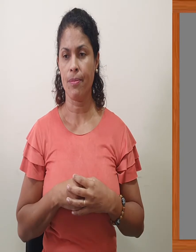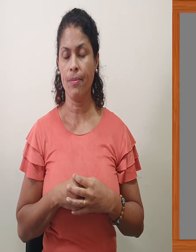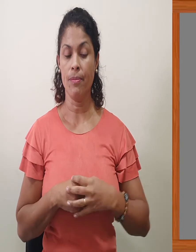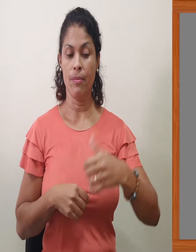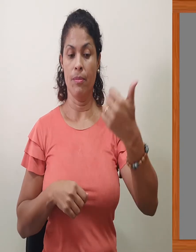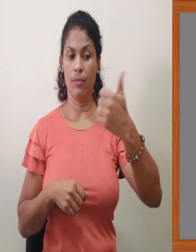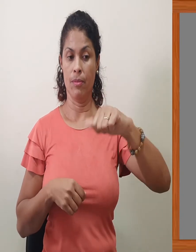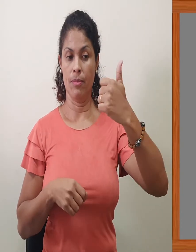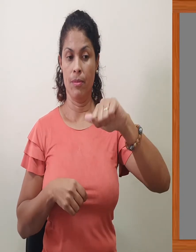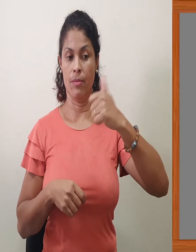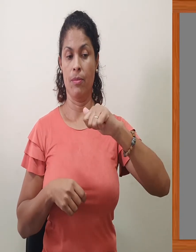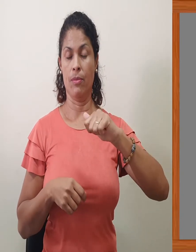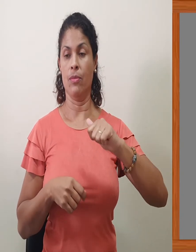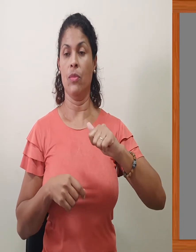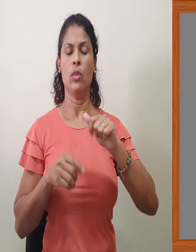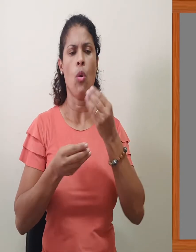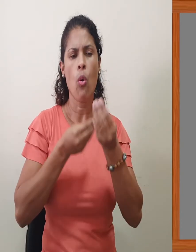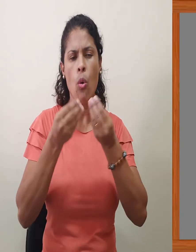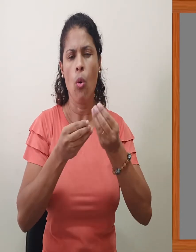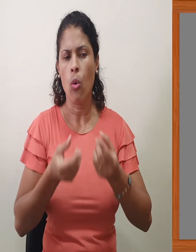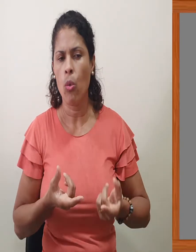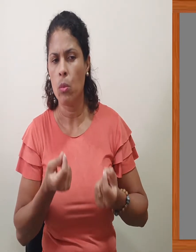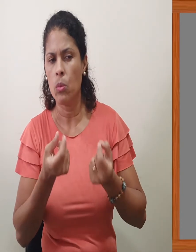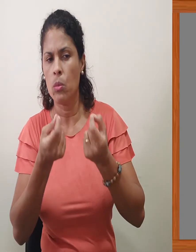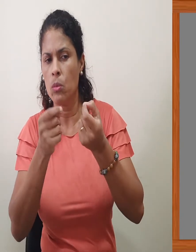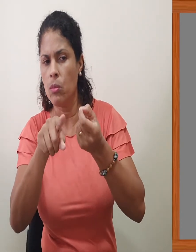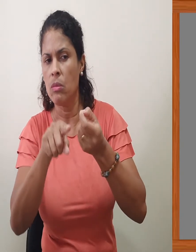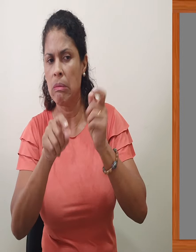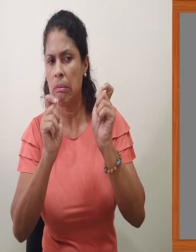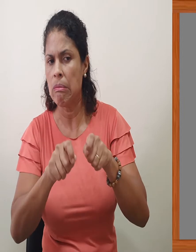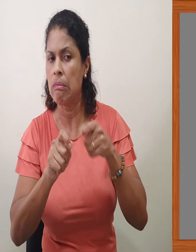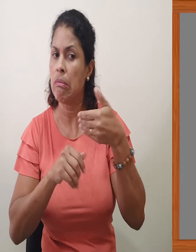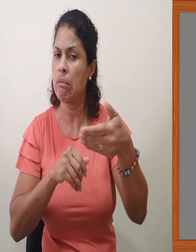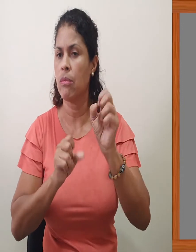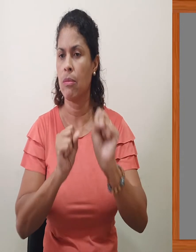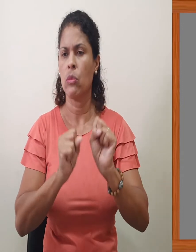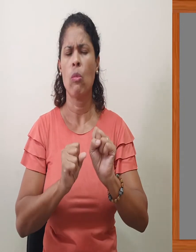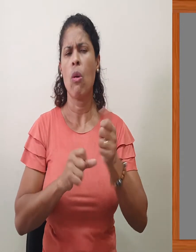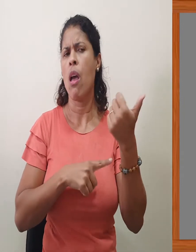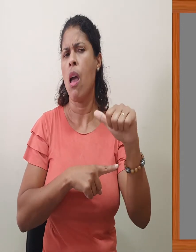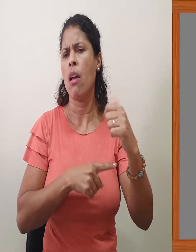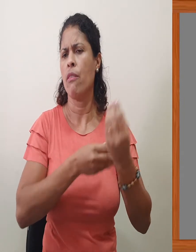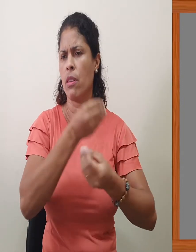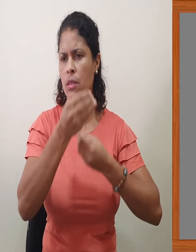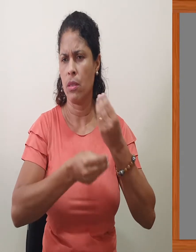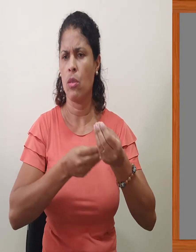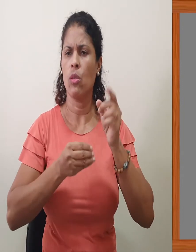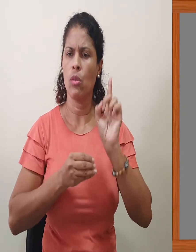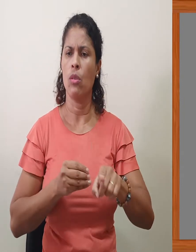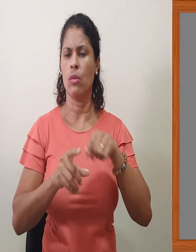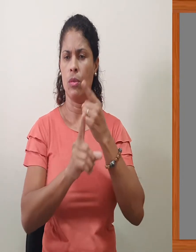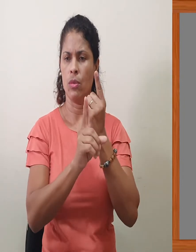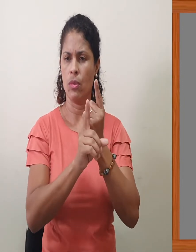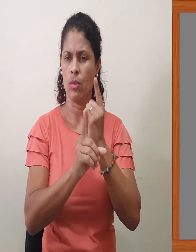secundária, ou seja, o diagnóstico e o tratamento precoce da doença. O cigarro pode